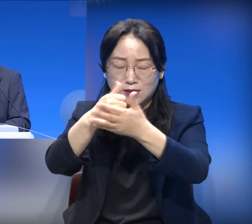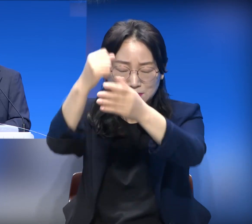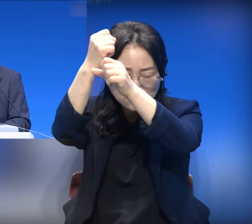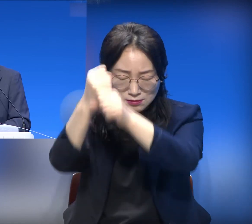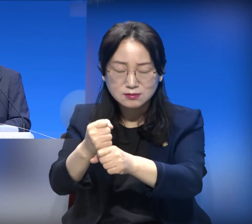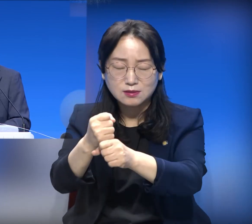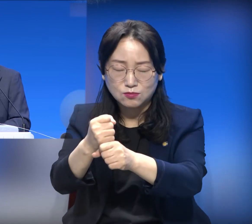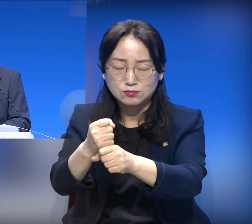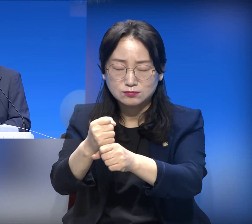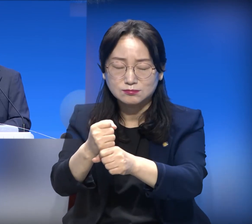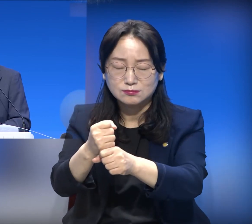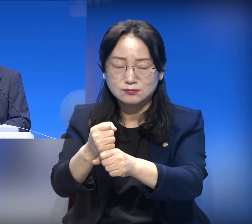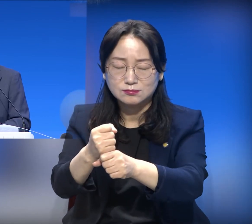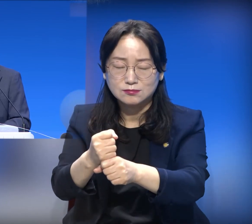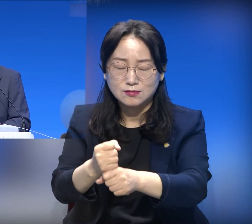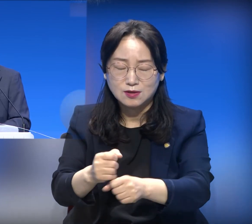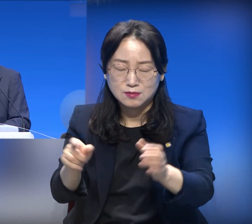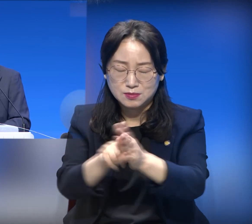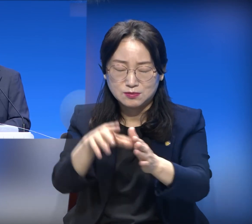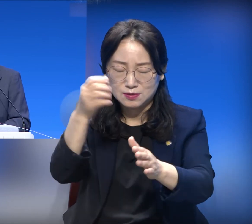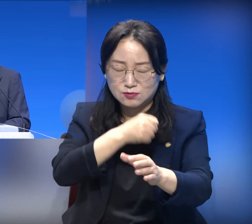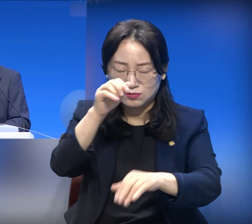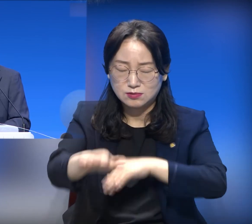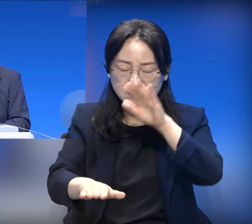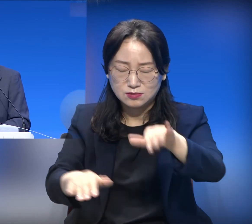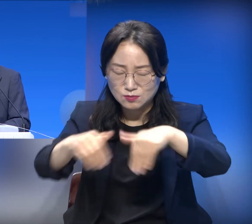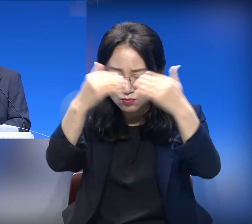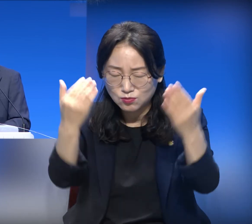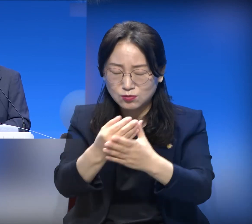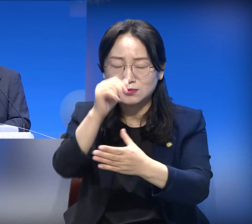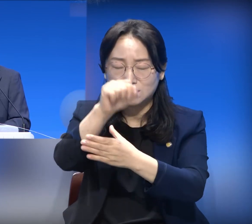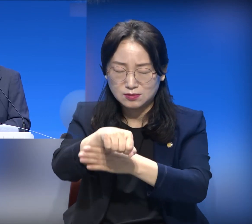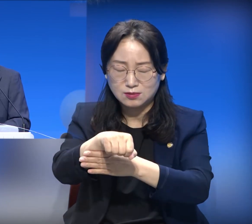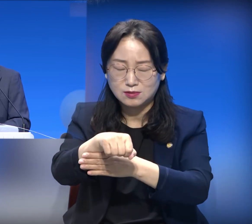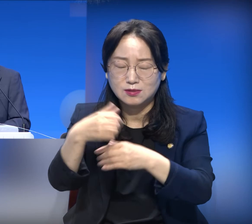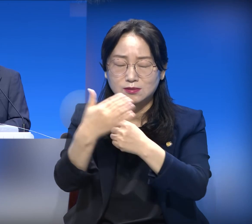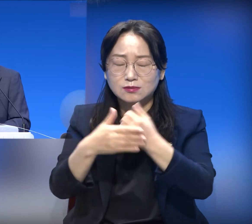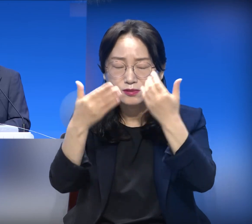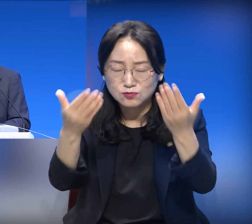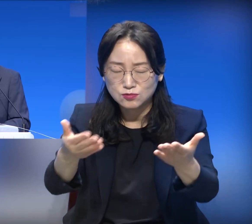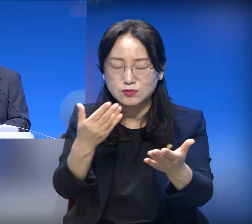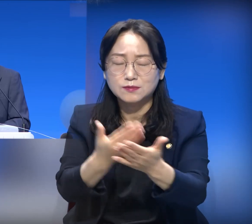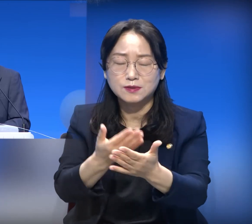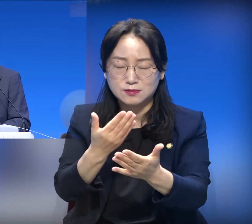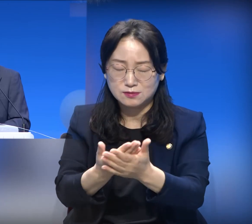의지하며 믿음의 전진을 해나가는 저희 모두가 될 수 있도록 은혜 내려